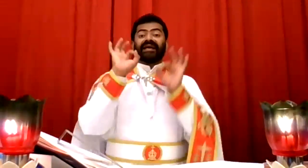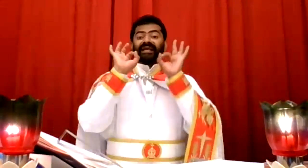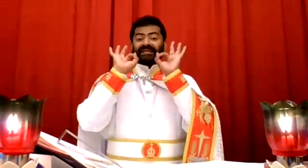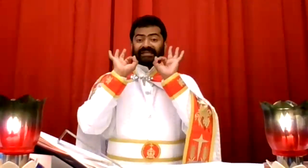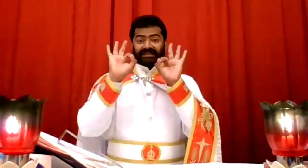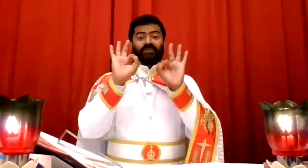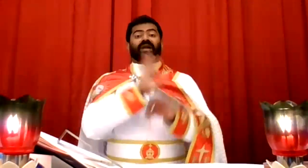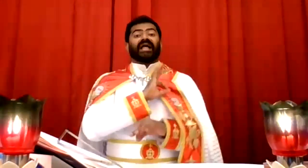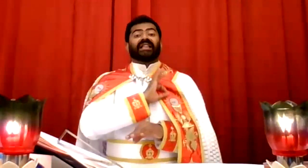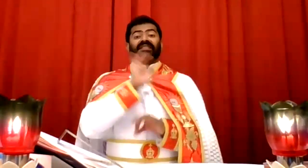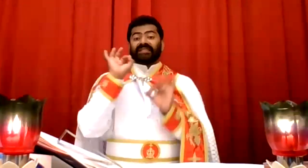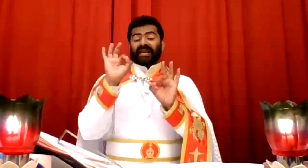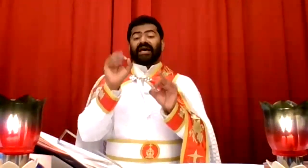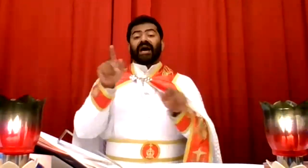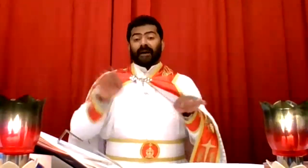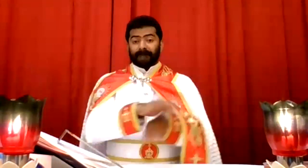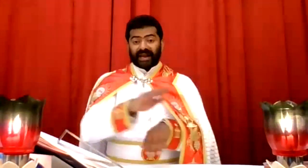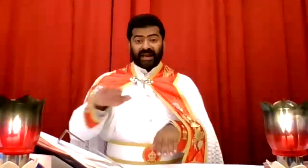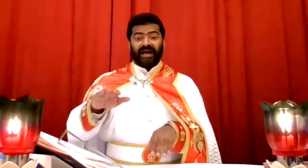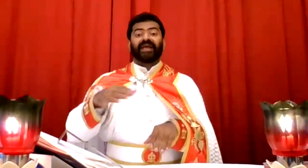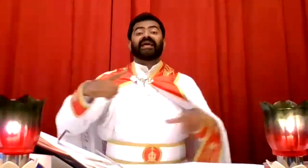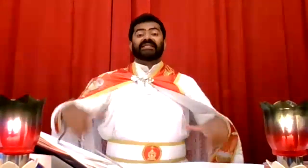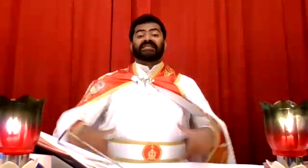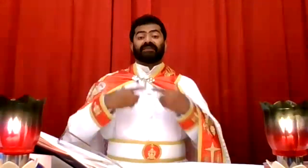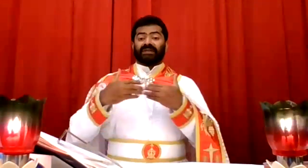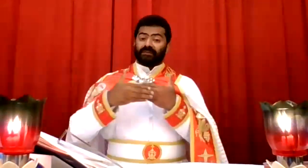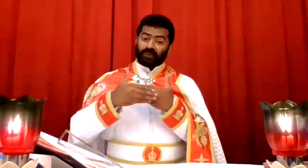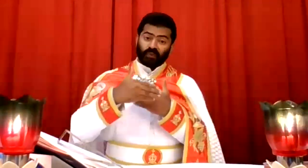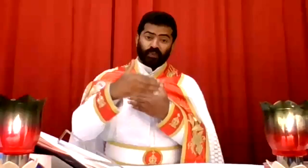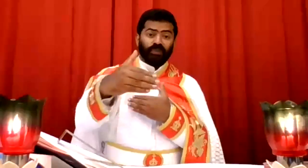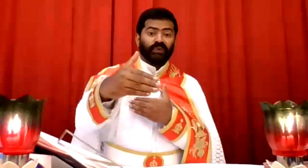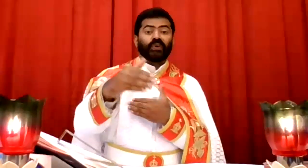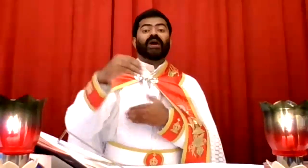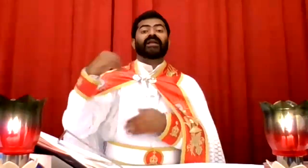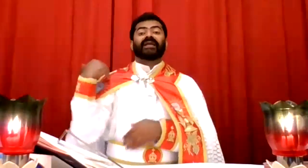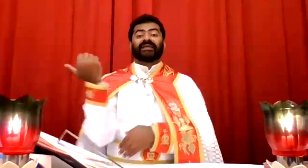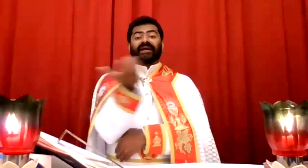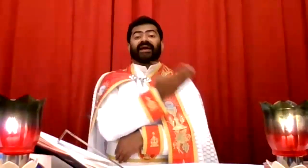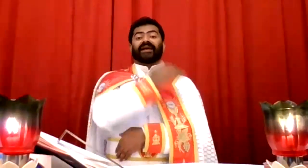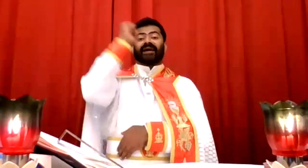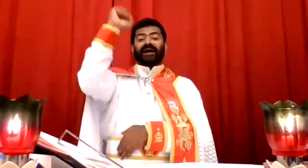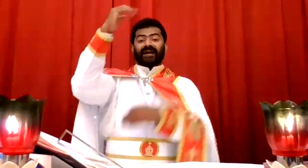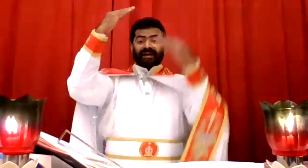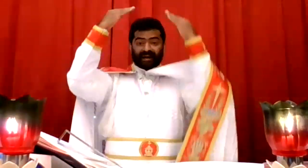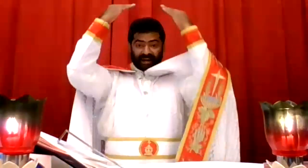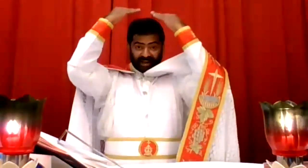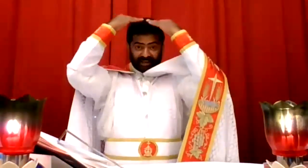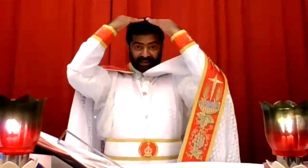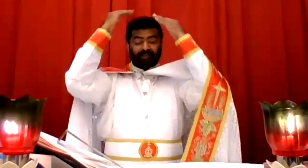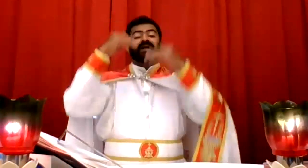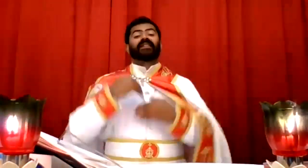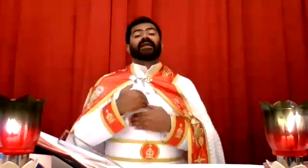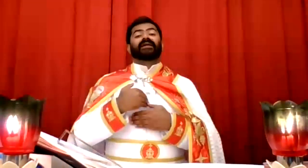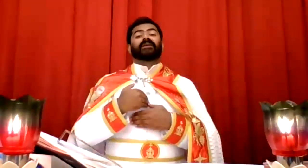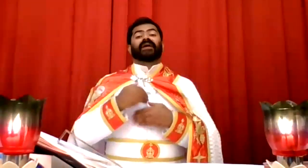അങ്ങേക്ക് ഇഷ്ടമുള്ള നല്ല മക്കളായി ജീവിതം കൊണ്ടുപോകുവാൻ ഞങ്ങൾക്ക് അങ്ങ്